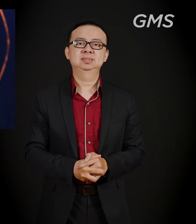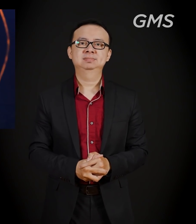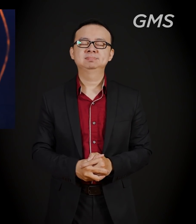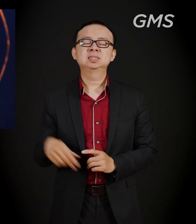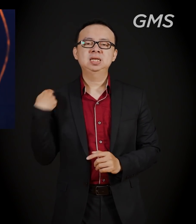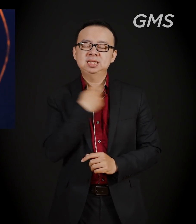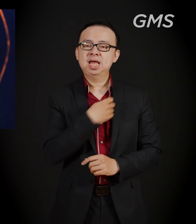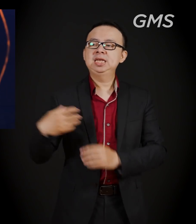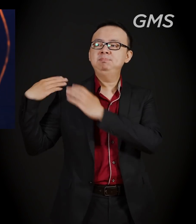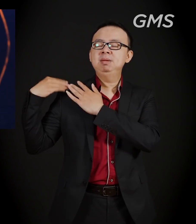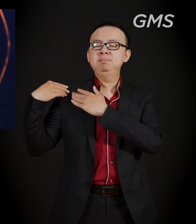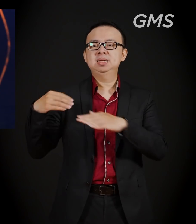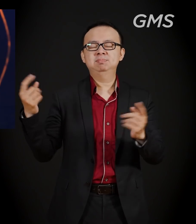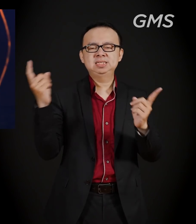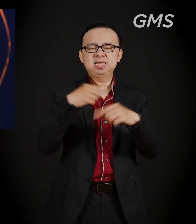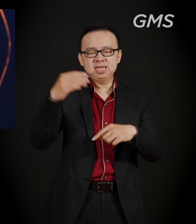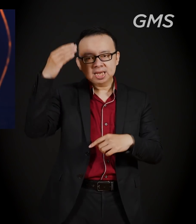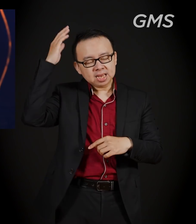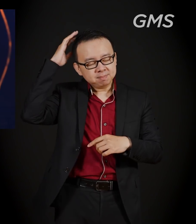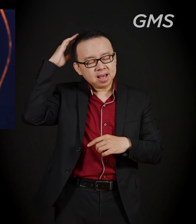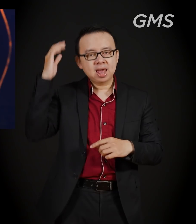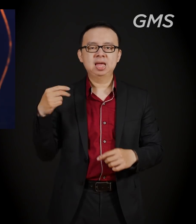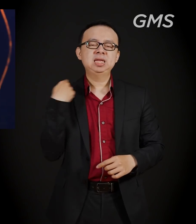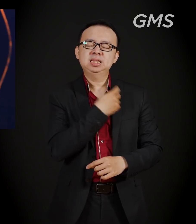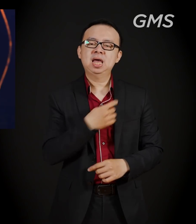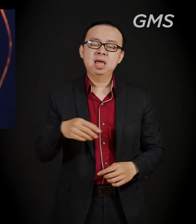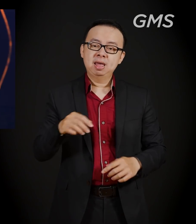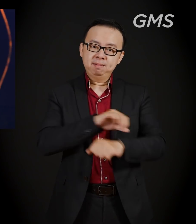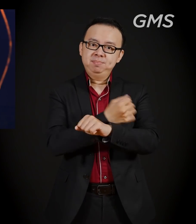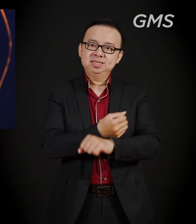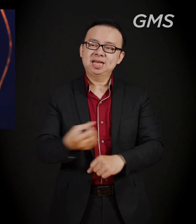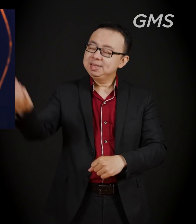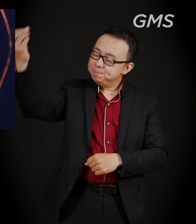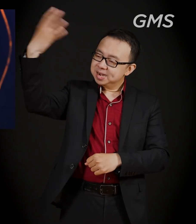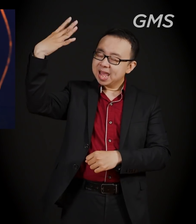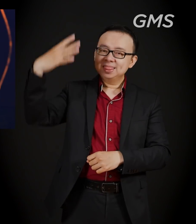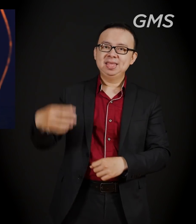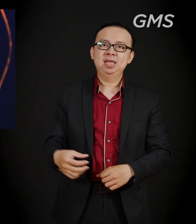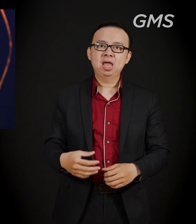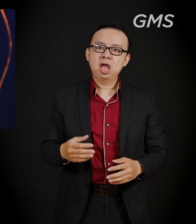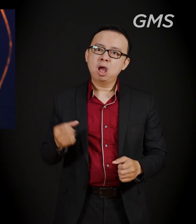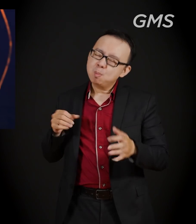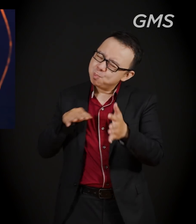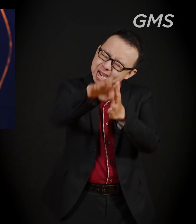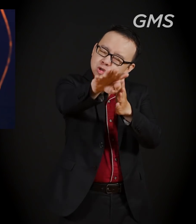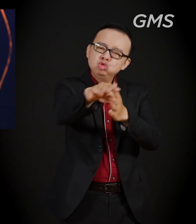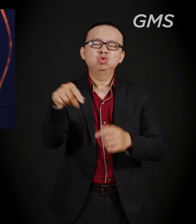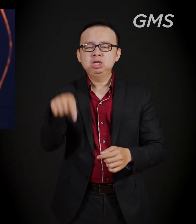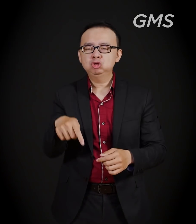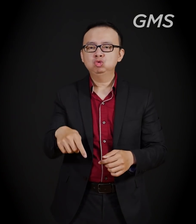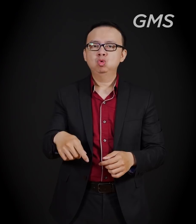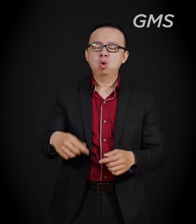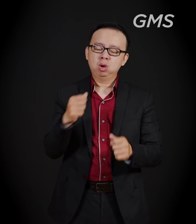menjadi kepala. Berarti hebat, sukses, diberkati, maju adalah kehendak